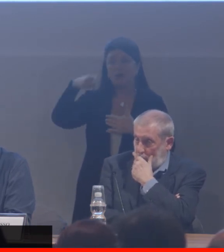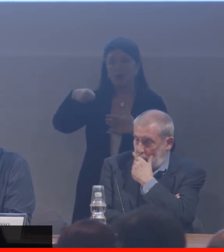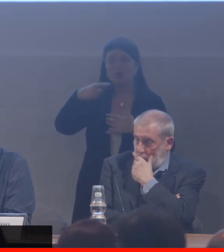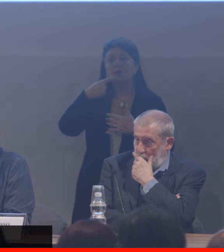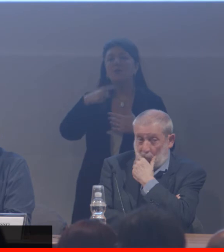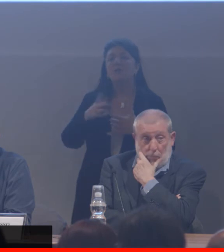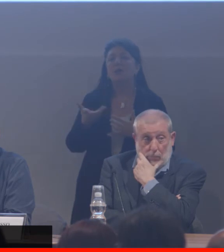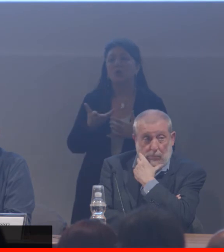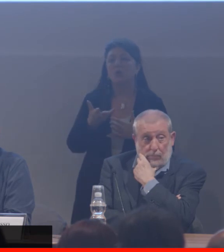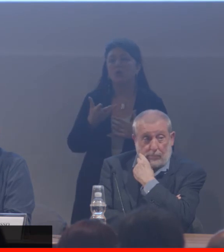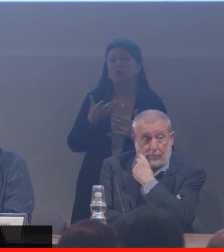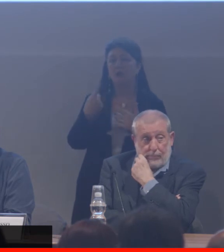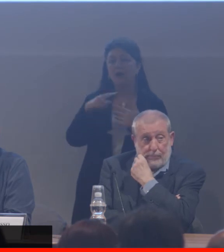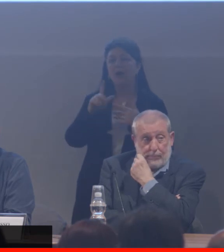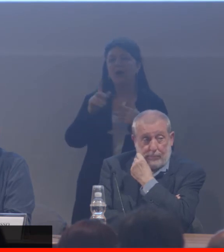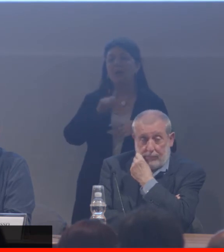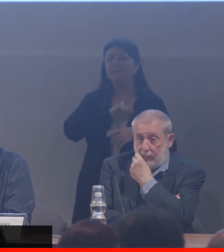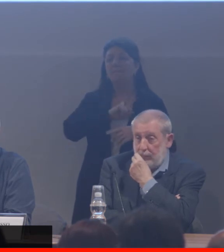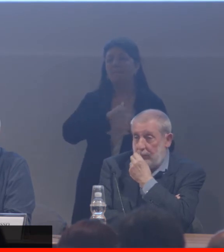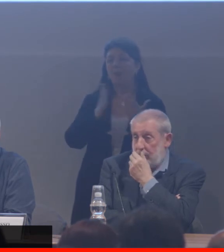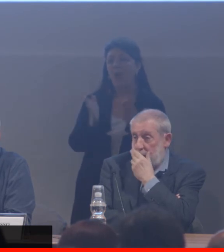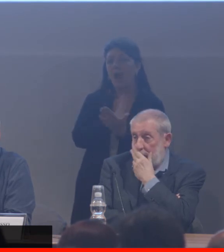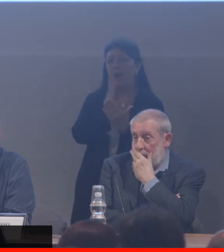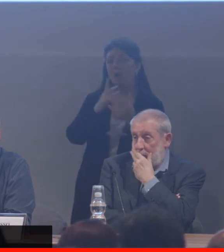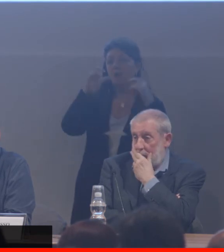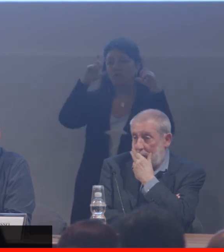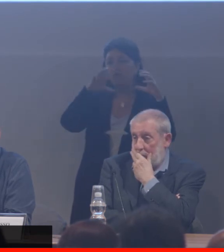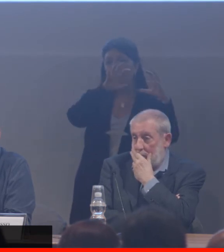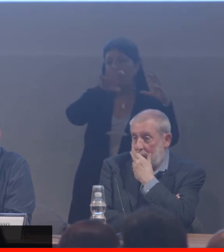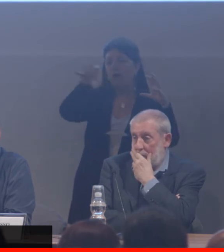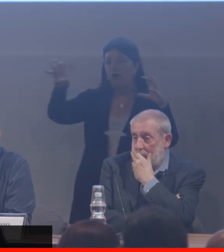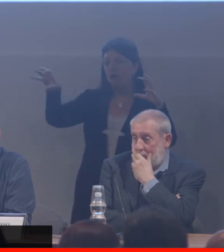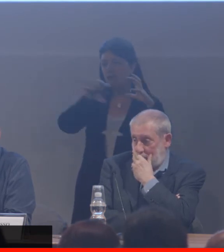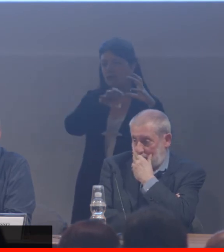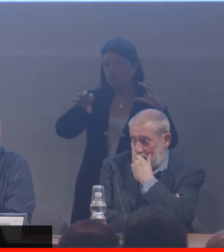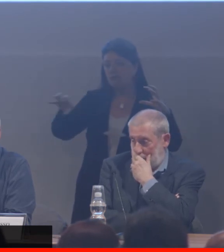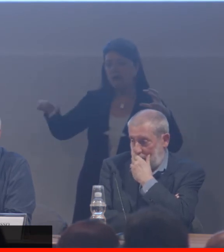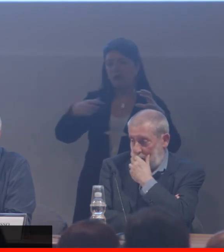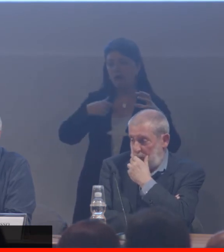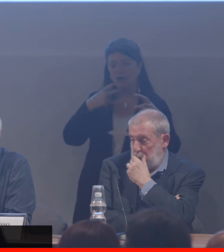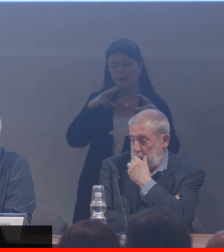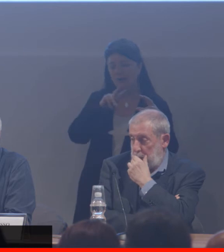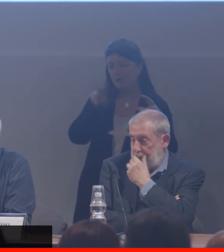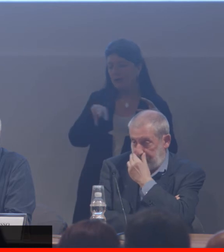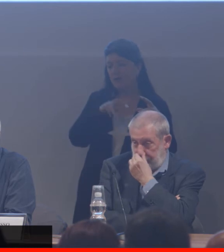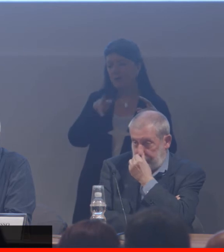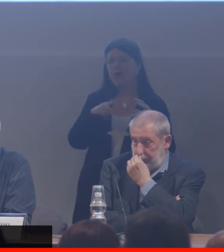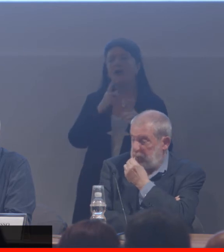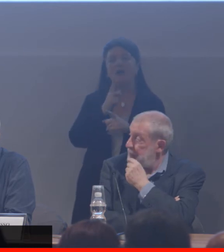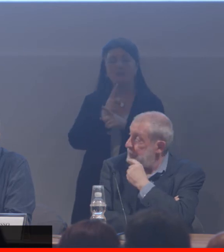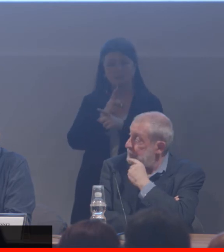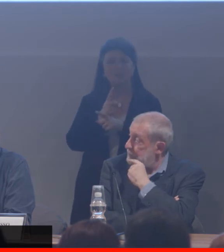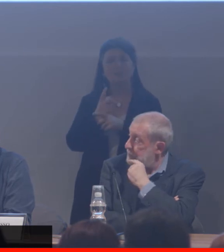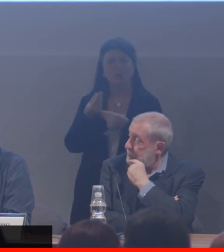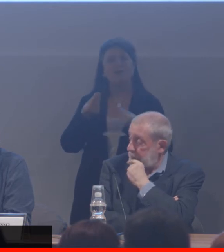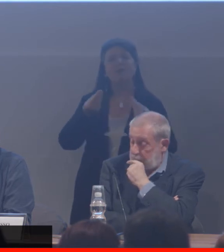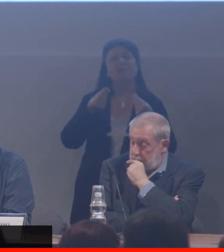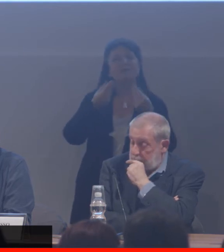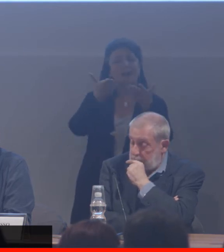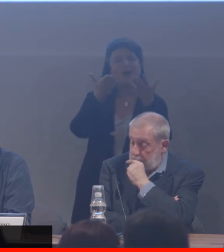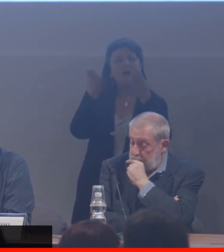cercare, aprendo l'album dei miei ricordi, per dare una testimonianza, ma anche